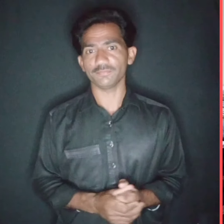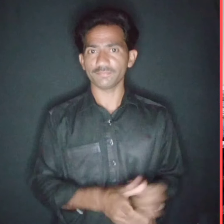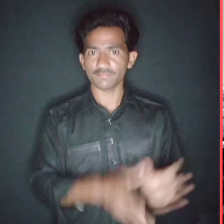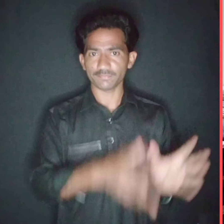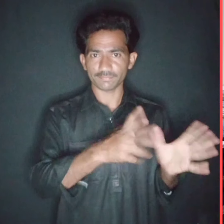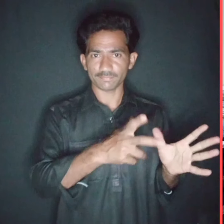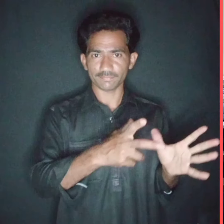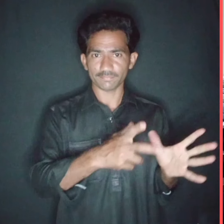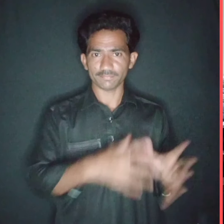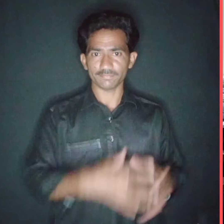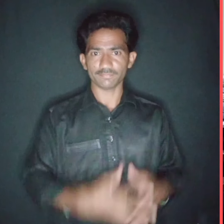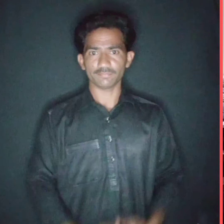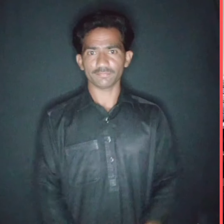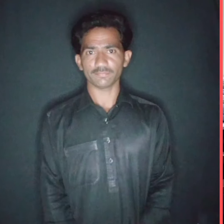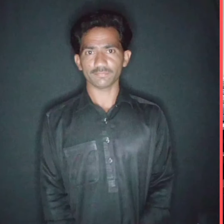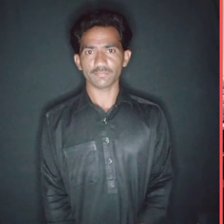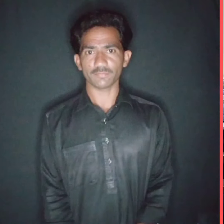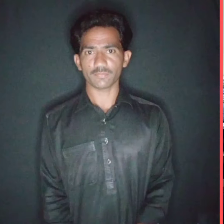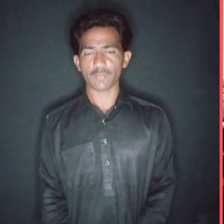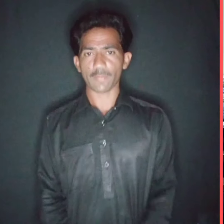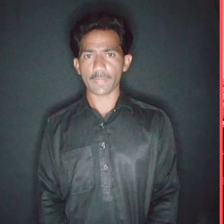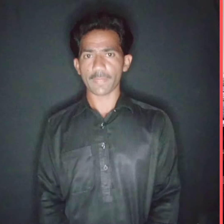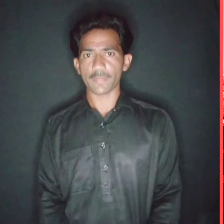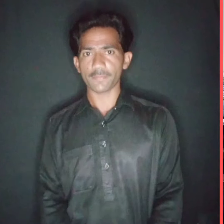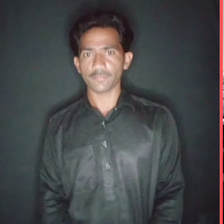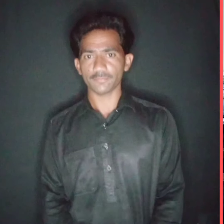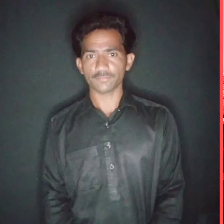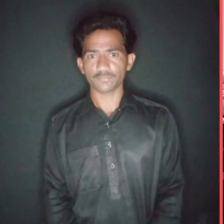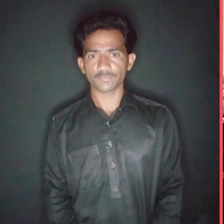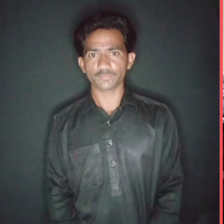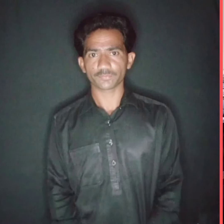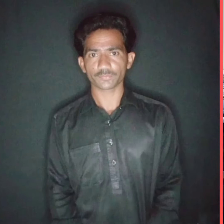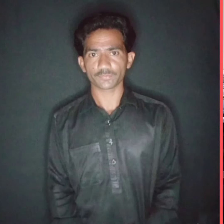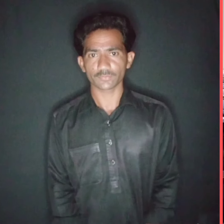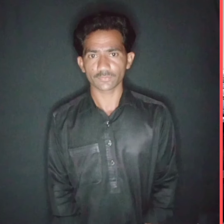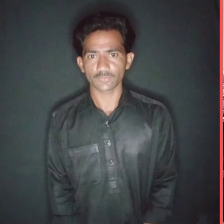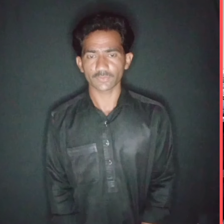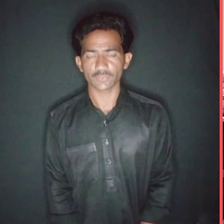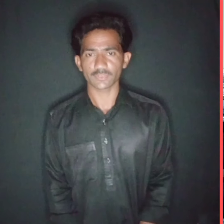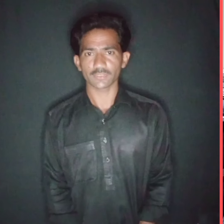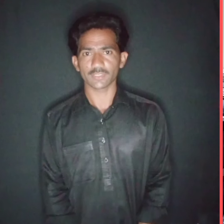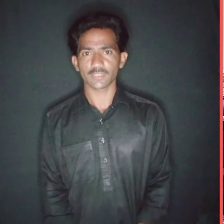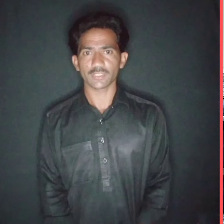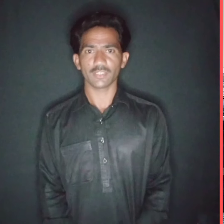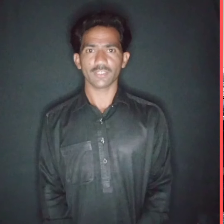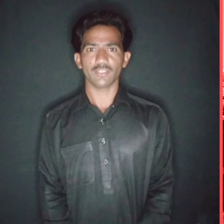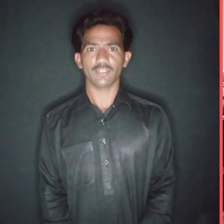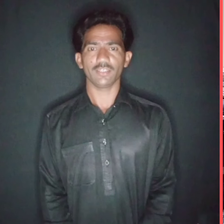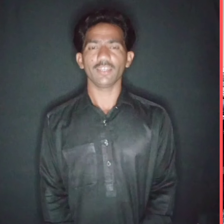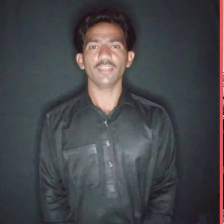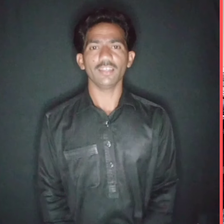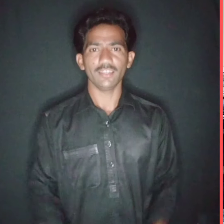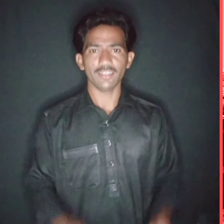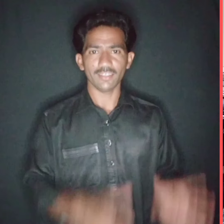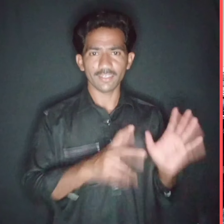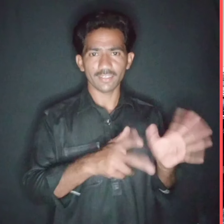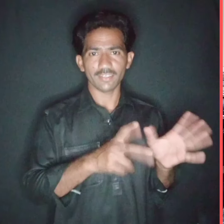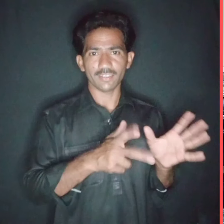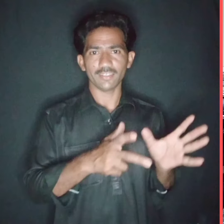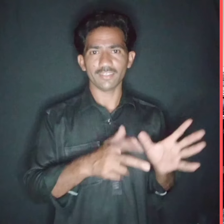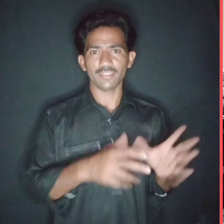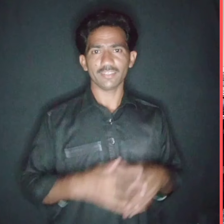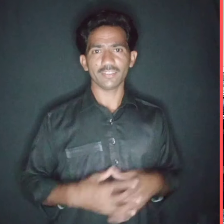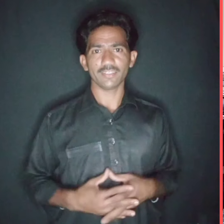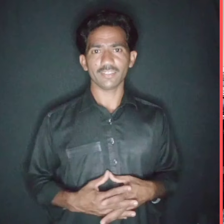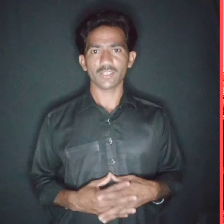हैं। अस्सलाम वालेकुम एवरीवन, मैं मिनाहल मलिक आज आप लोगों से मुखातिब हूँ। आज मेरी कुछ वीडियोस, नजेबा